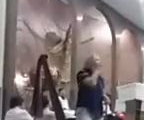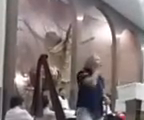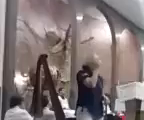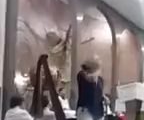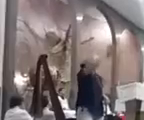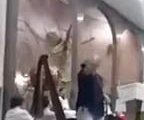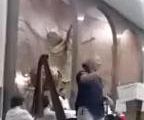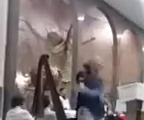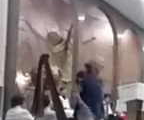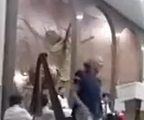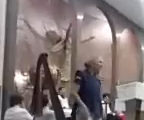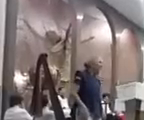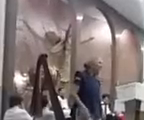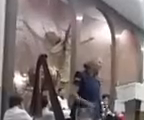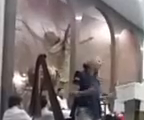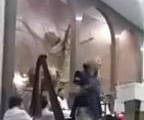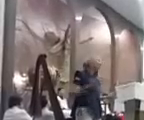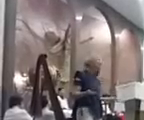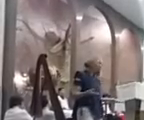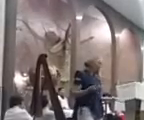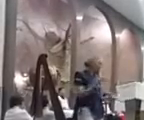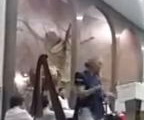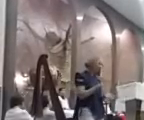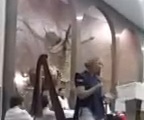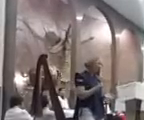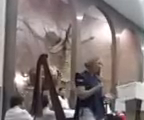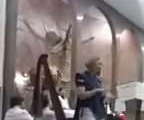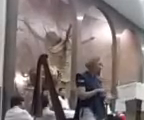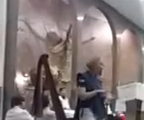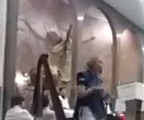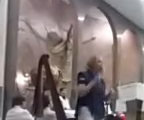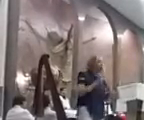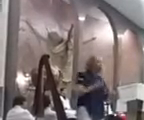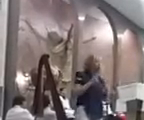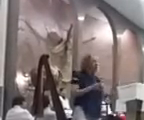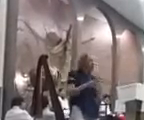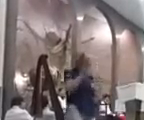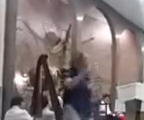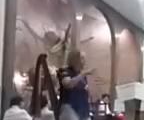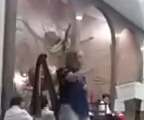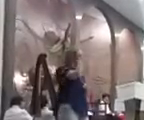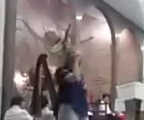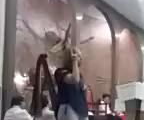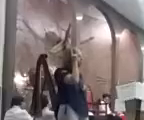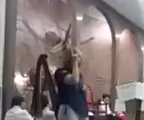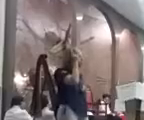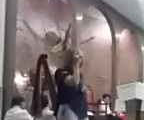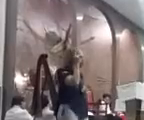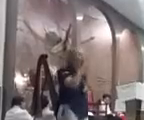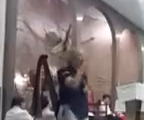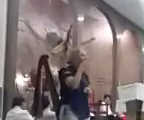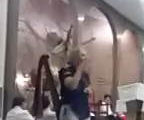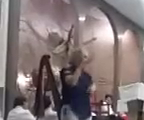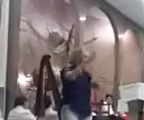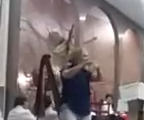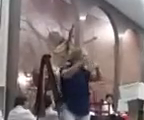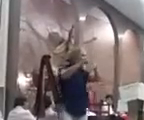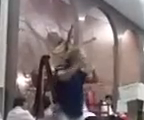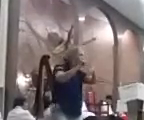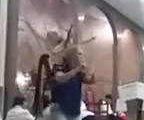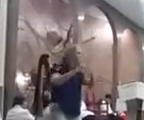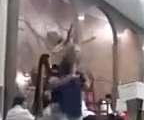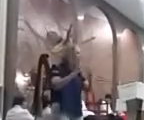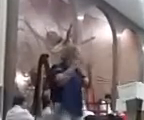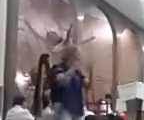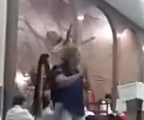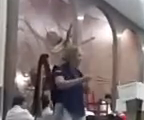desculpas que os mesmos deram para Jesus na parábola, né? Não, hoje eu não podia, hoje eu tinha isso, hoje eu tinha